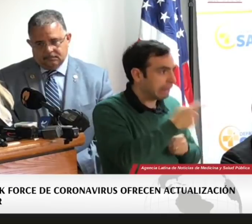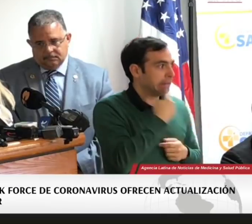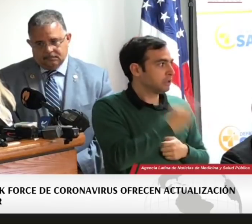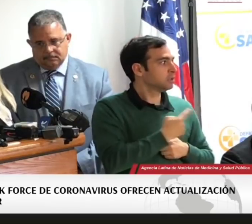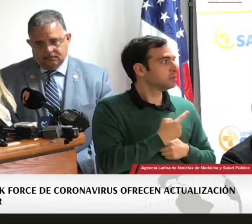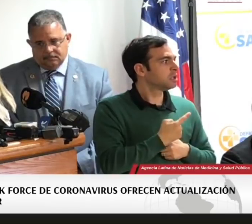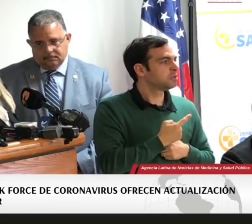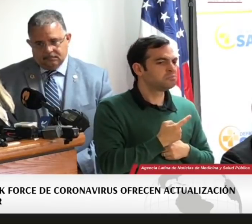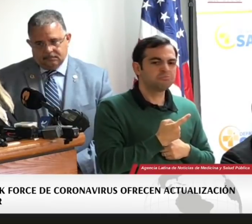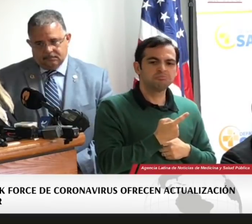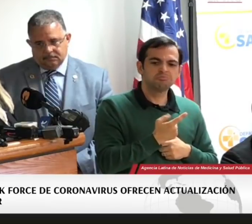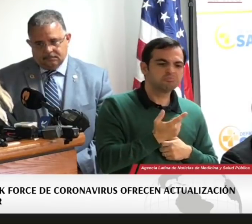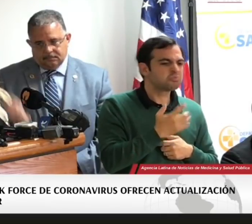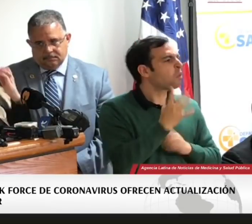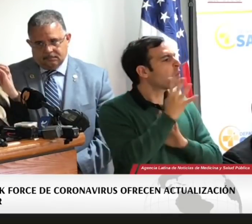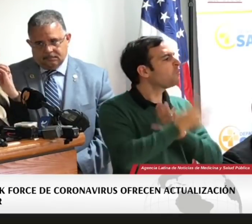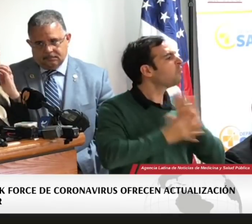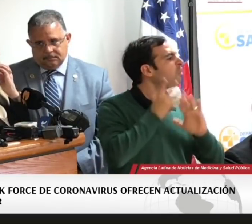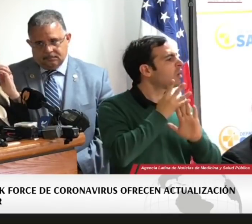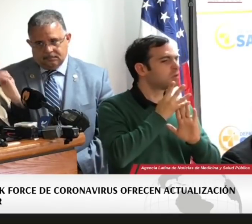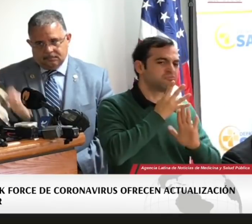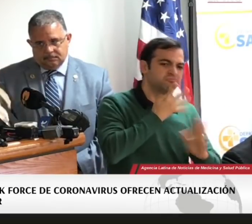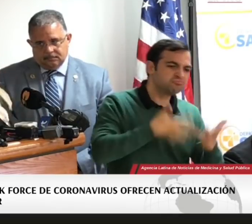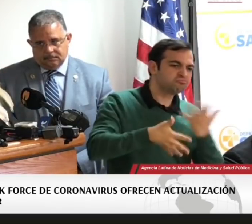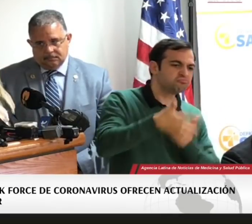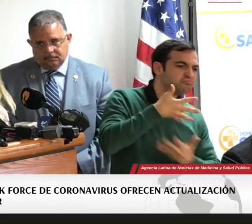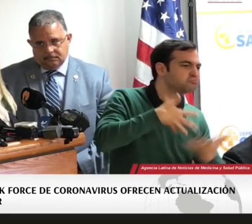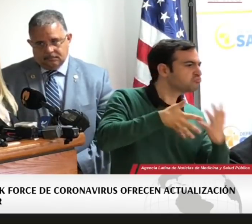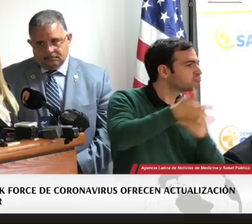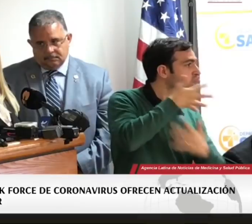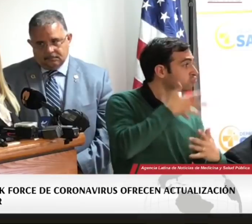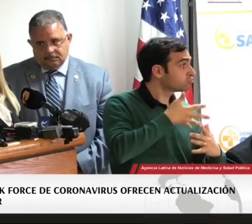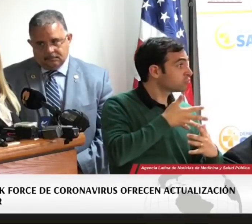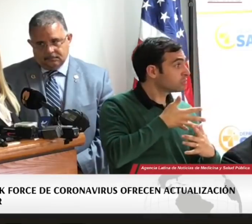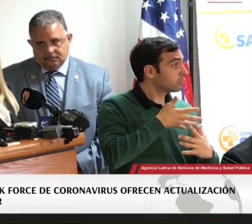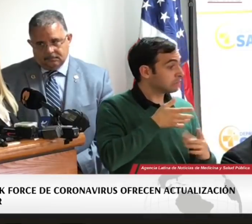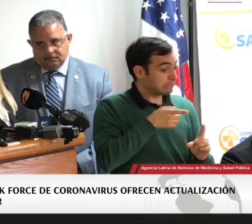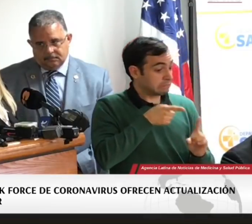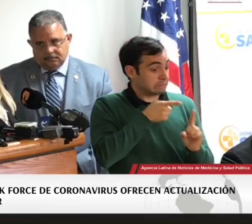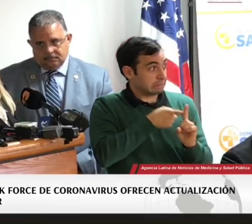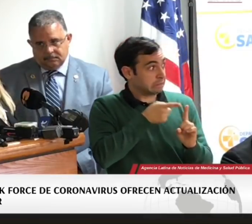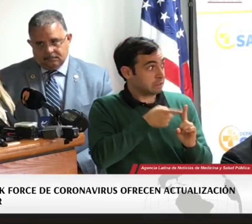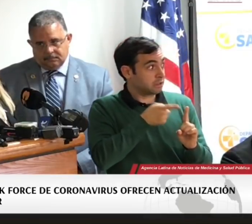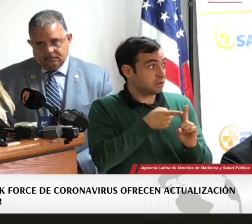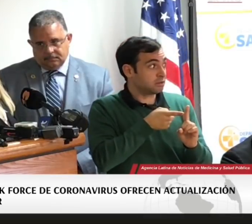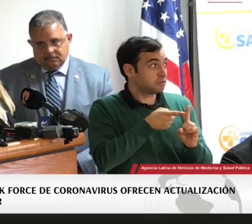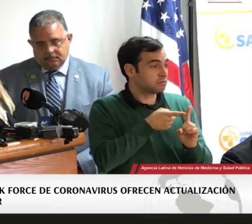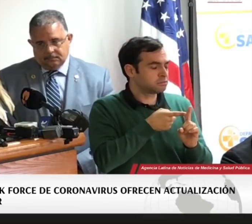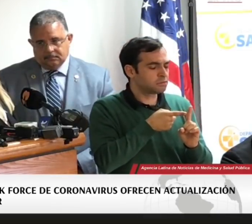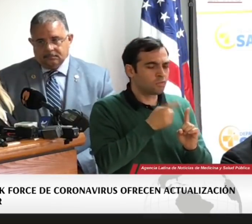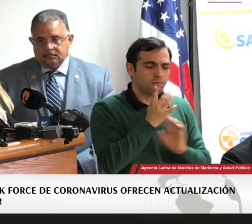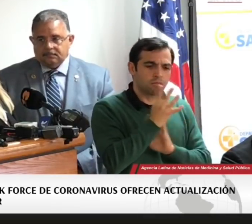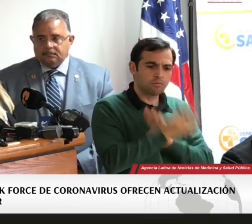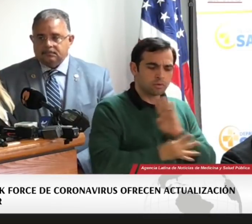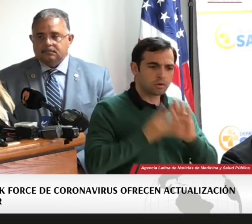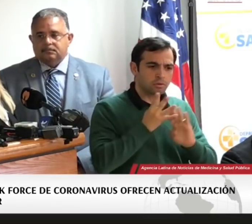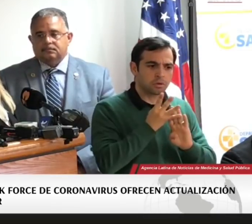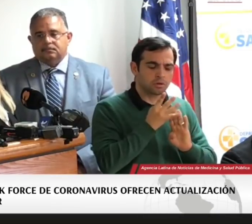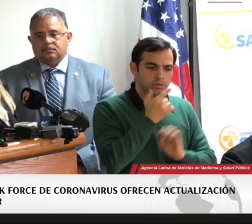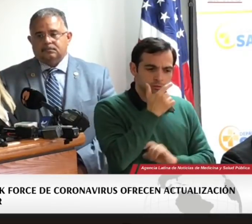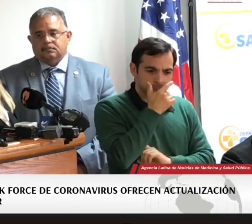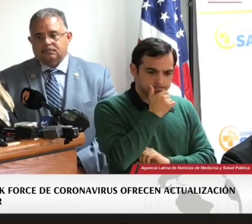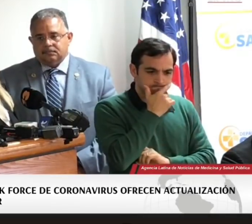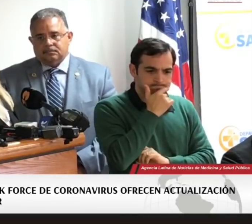por un espacio de 4 horas. El contacto de acuerdo a las horas también entonces establece